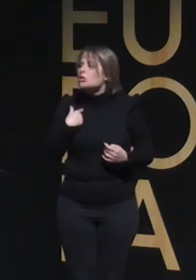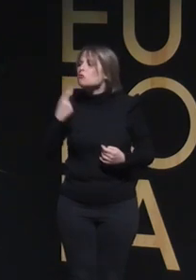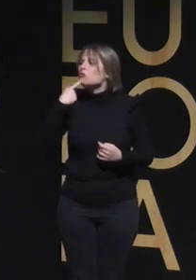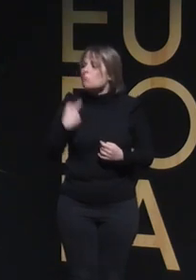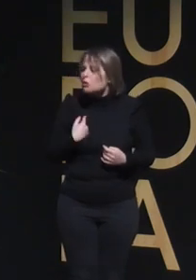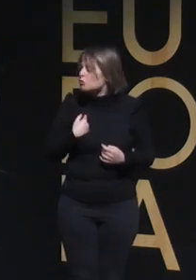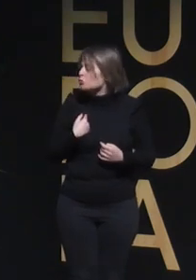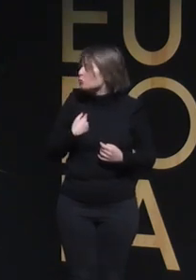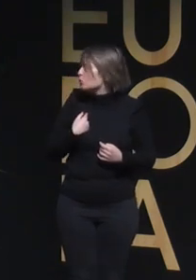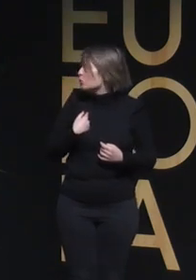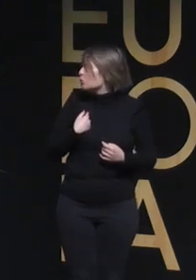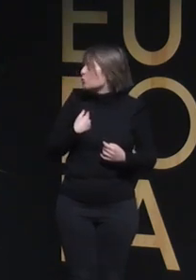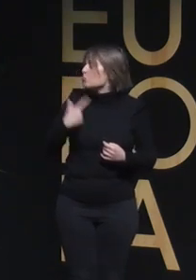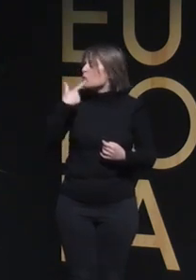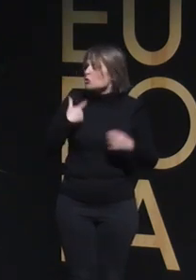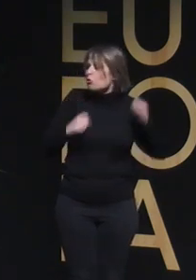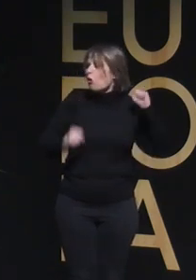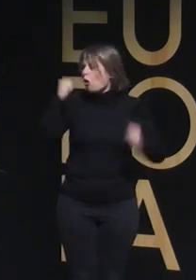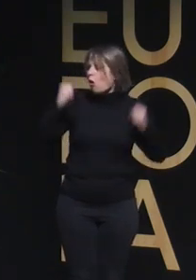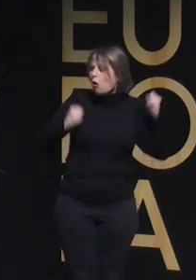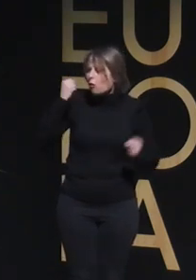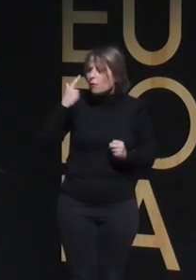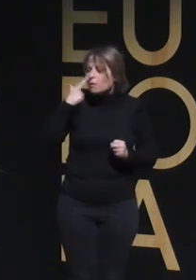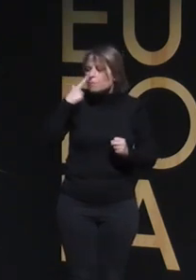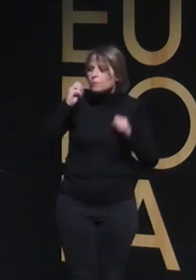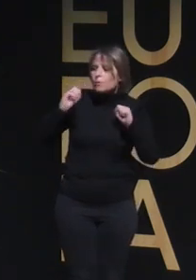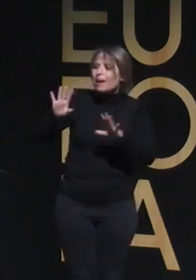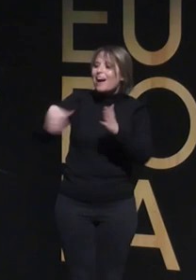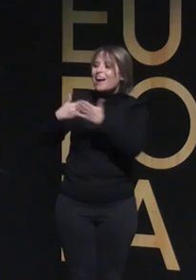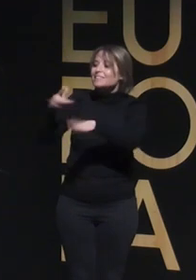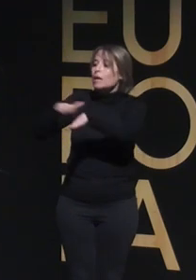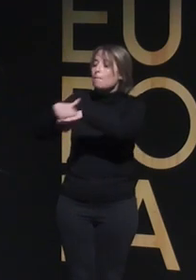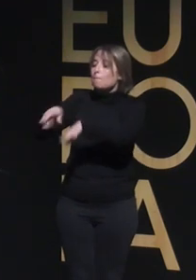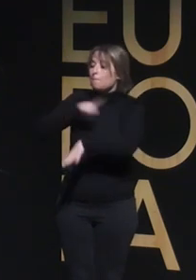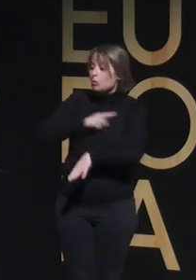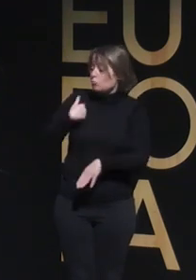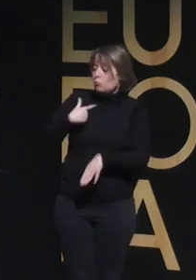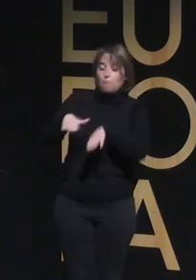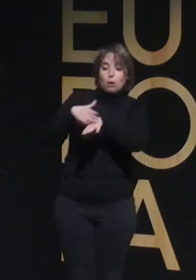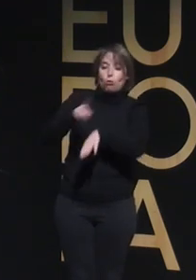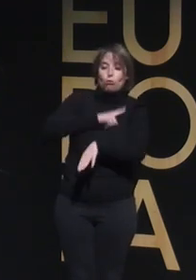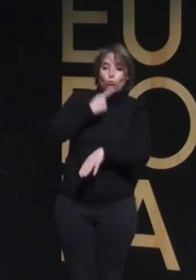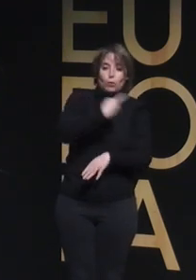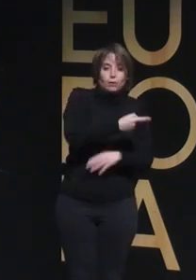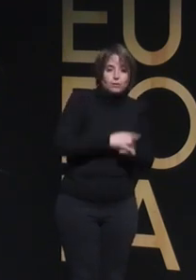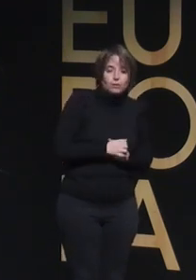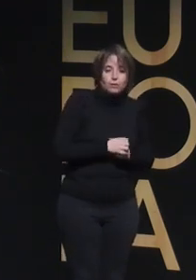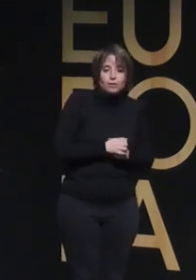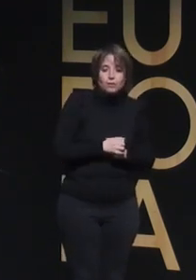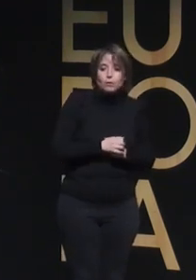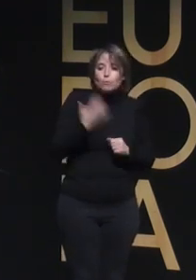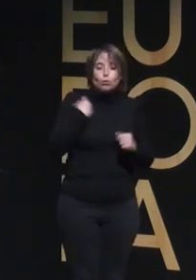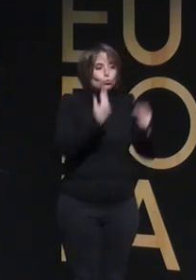el Rambo, yo creo que lo entiendo en ese momento, ¿no? Le deja de hablar hasta que le pida perdón. Y el adolescente le dice, no te pienso pedir perdón, porque lo haces para